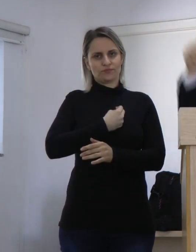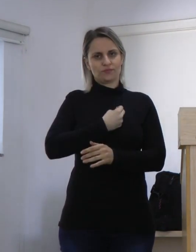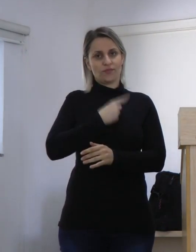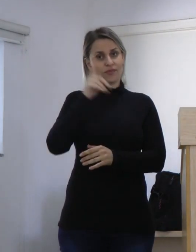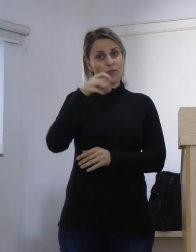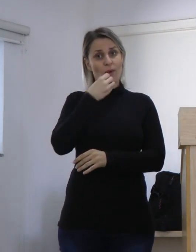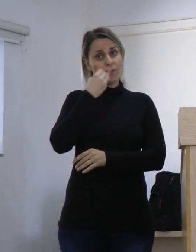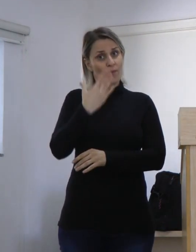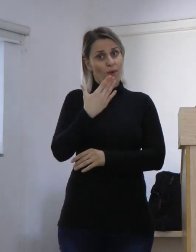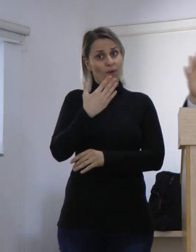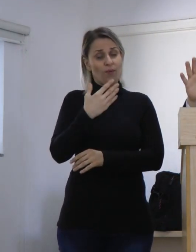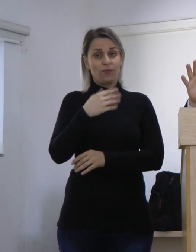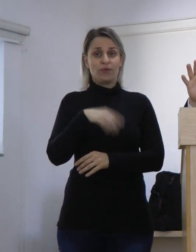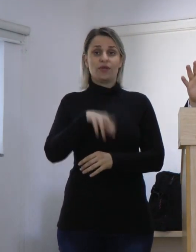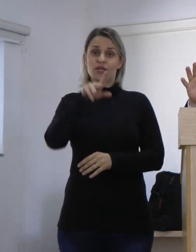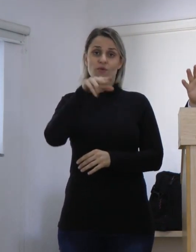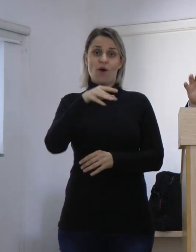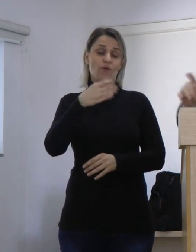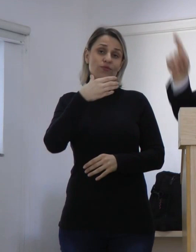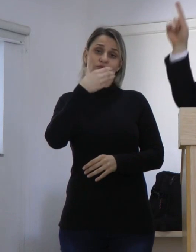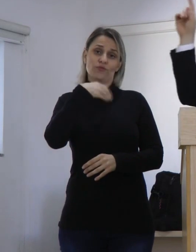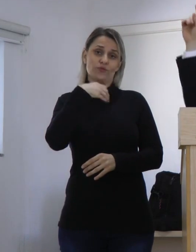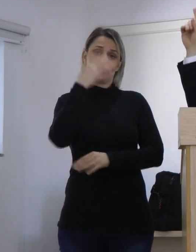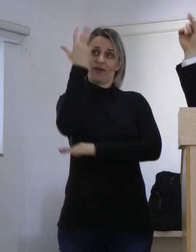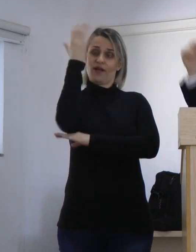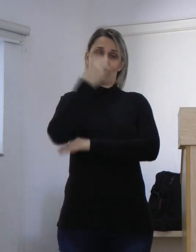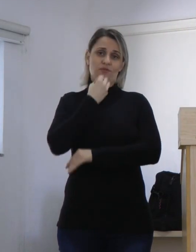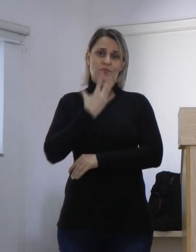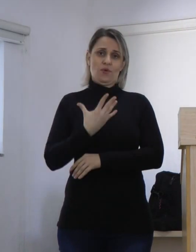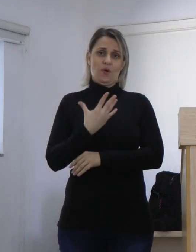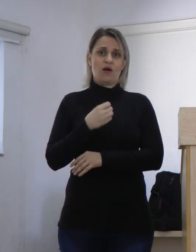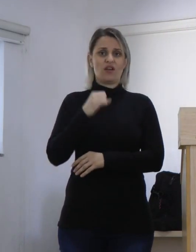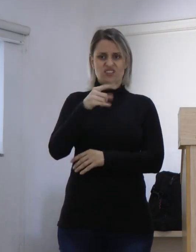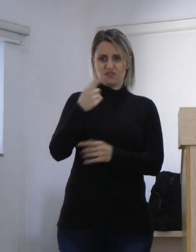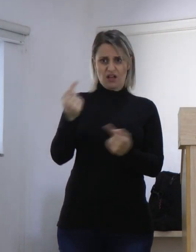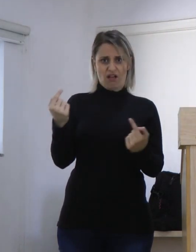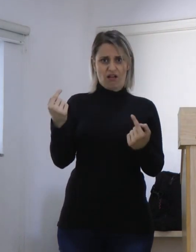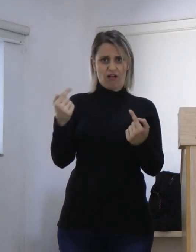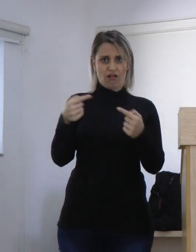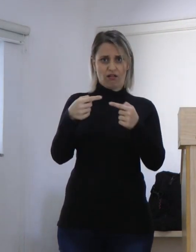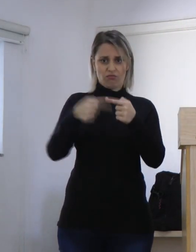árvore é boa. Se você não concorda, vai discutir com Jesus.